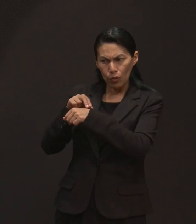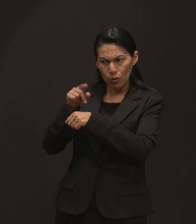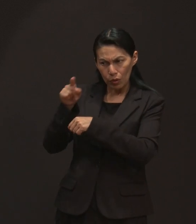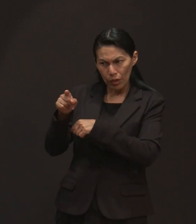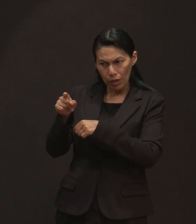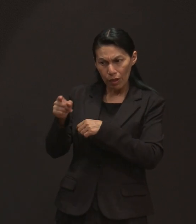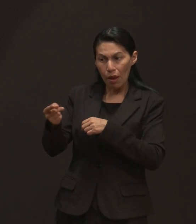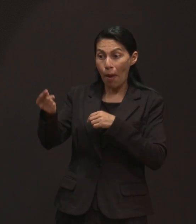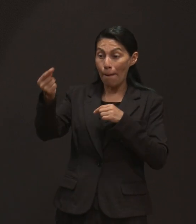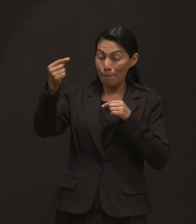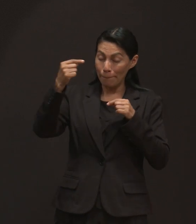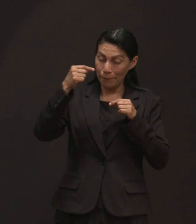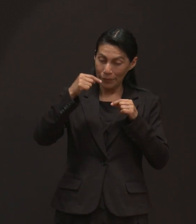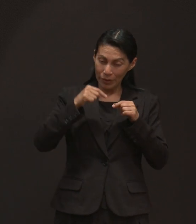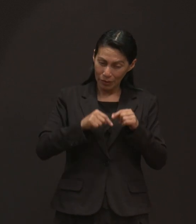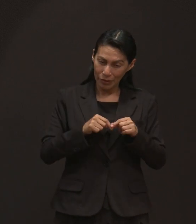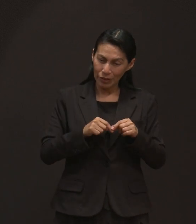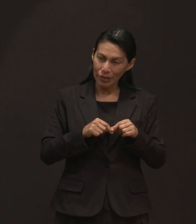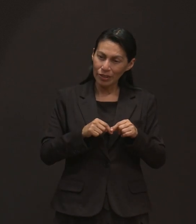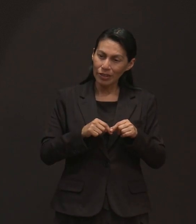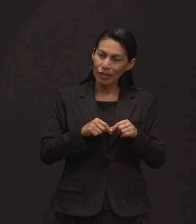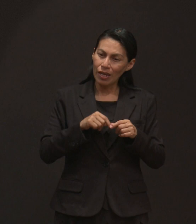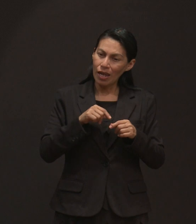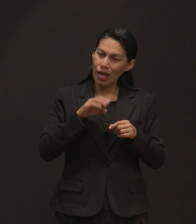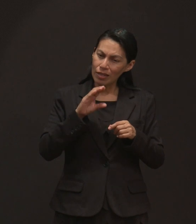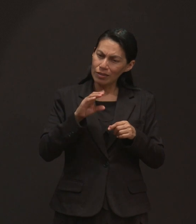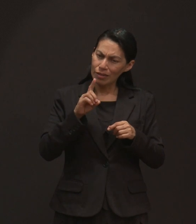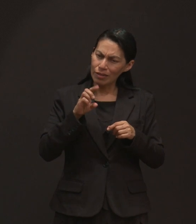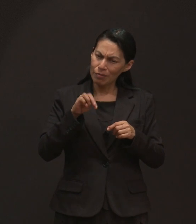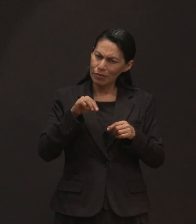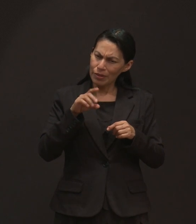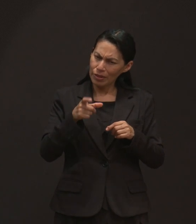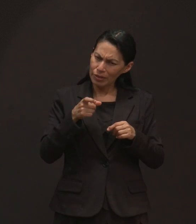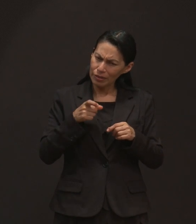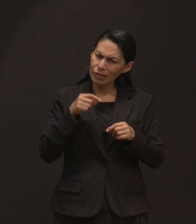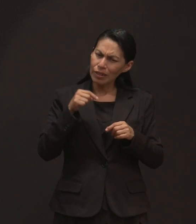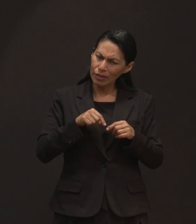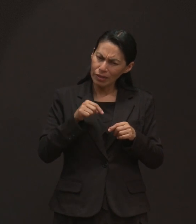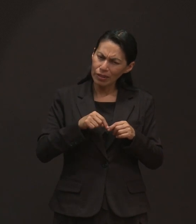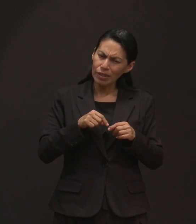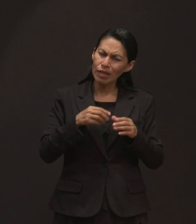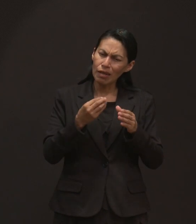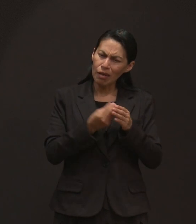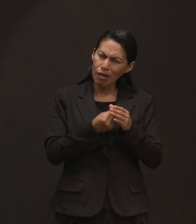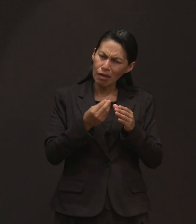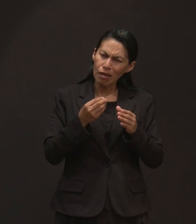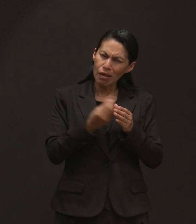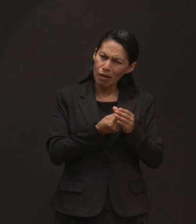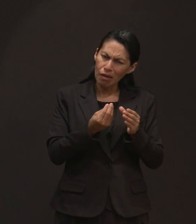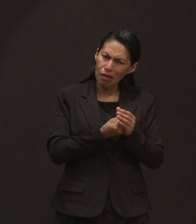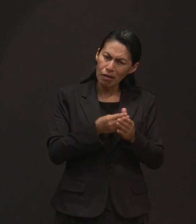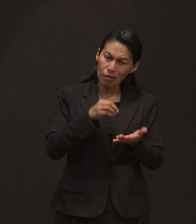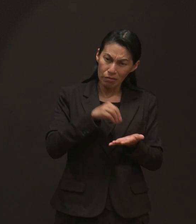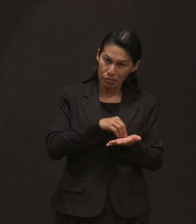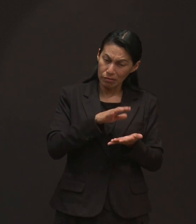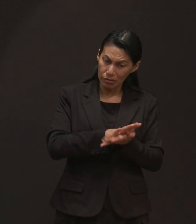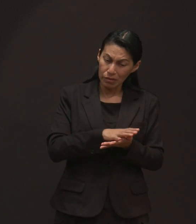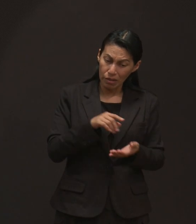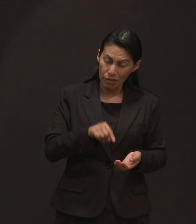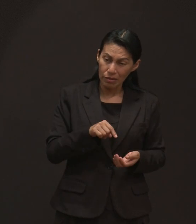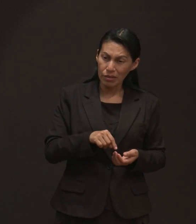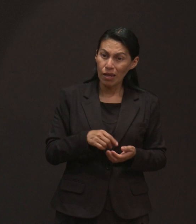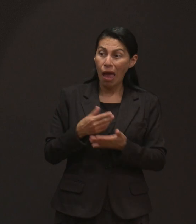el doctor pudiera llegar a Ciudad de México y darle la consulta. Y pues no